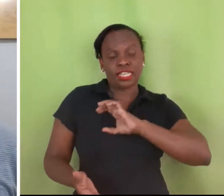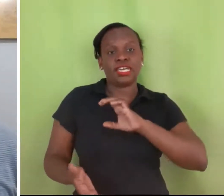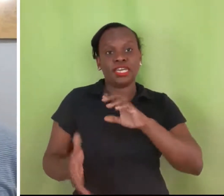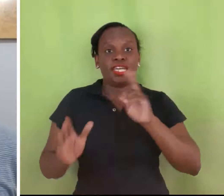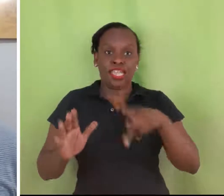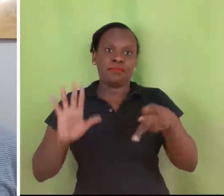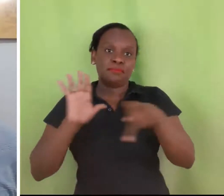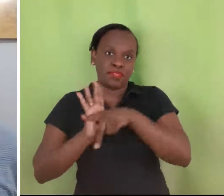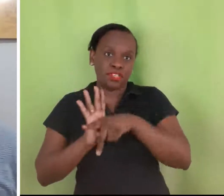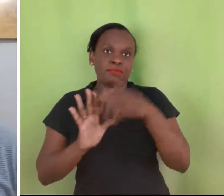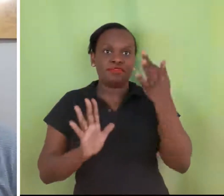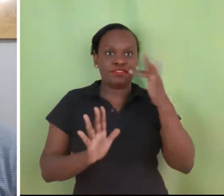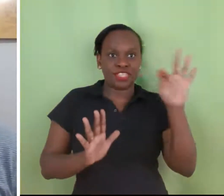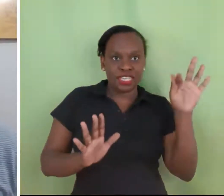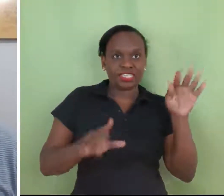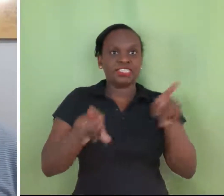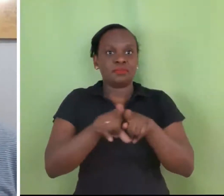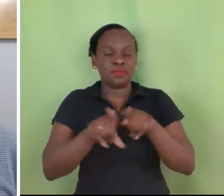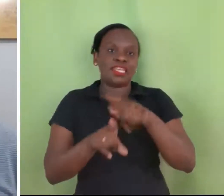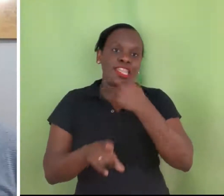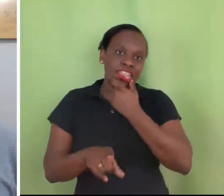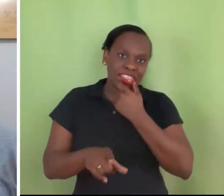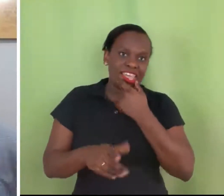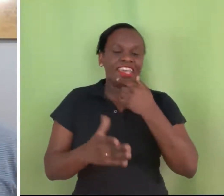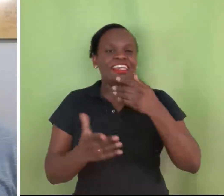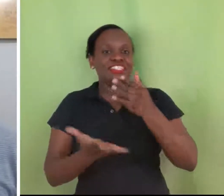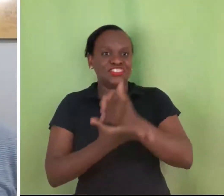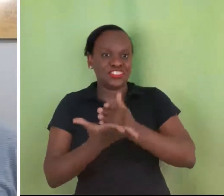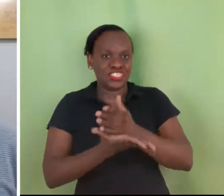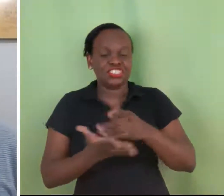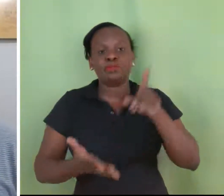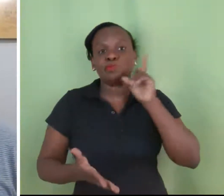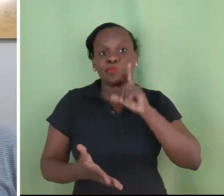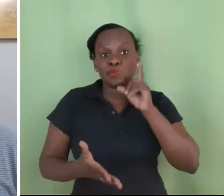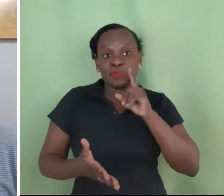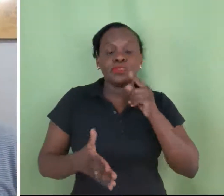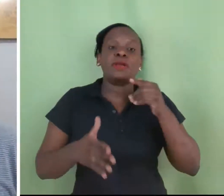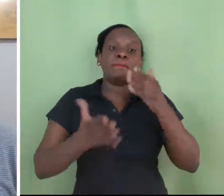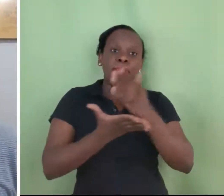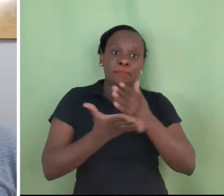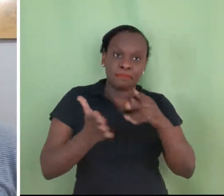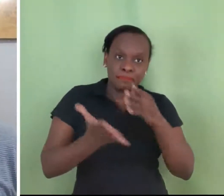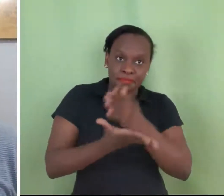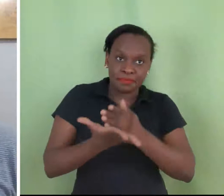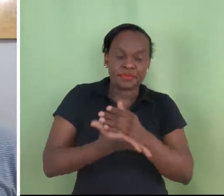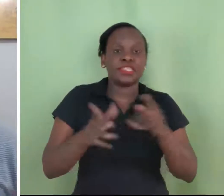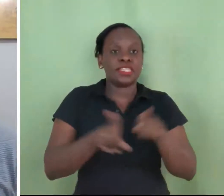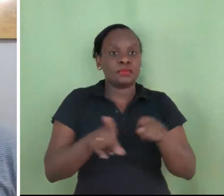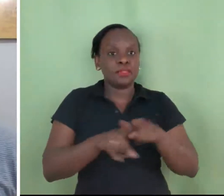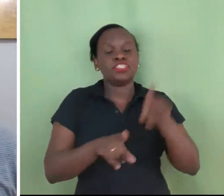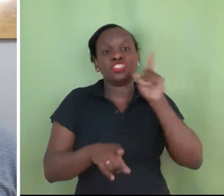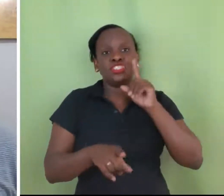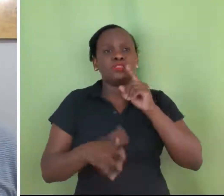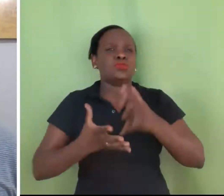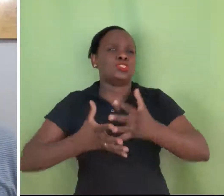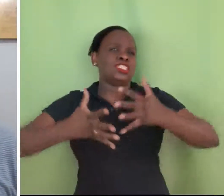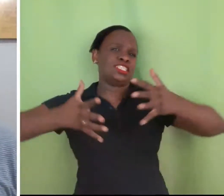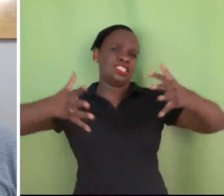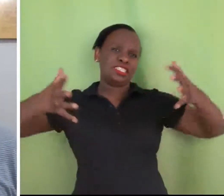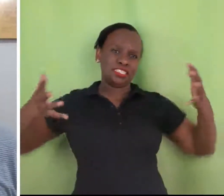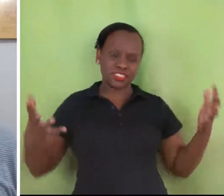colônia de franceses e de ingleses, parte dos Estados Unidos, que também, né, o território dos Estados Unidos é muito